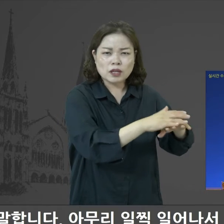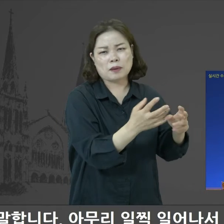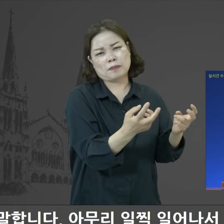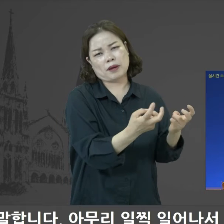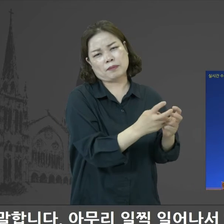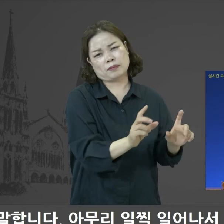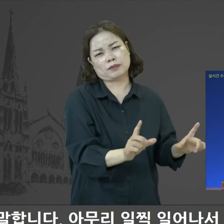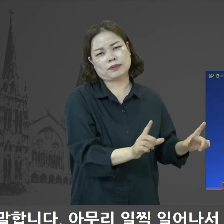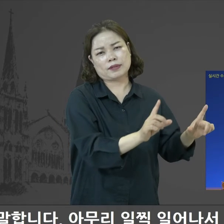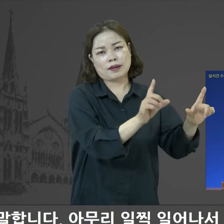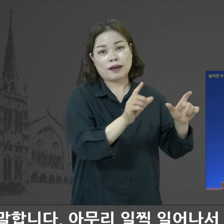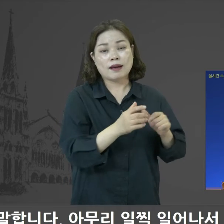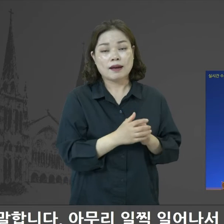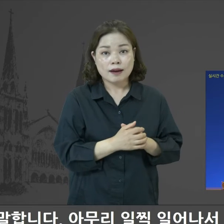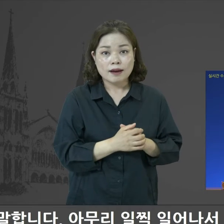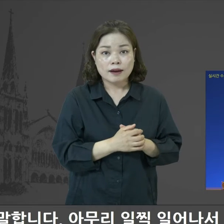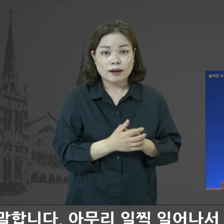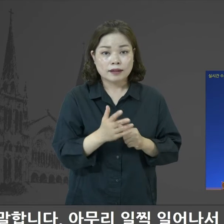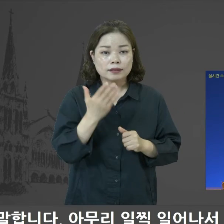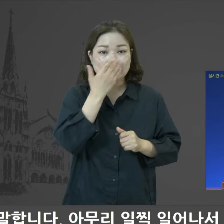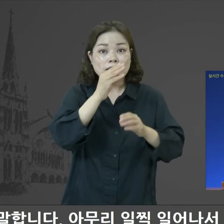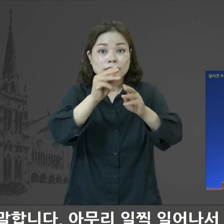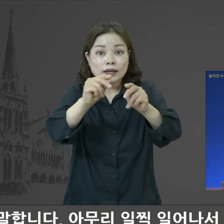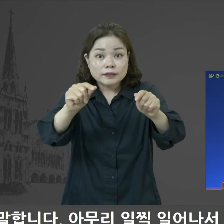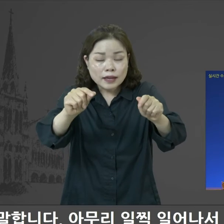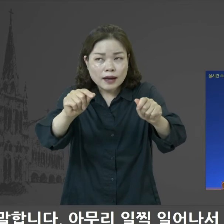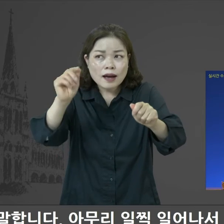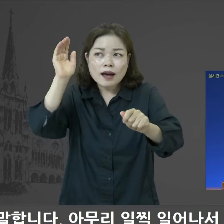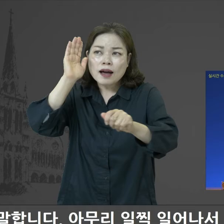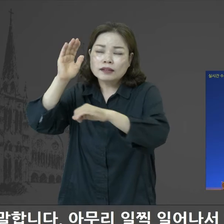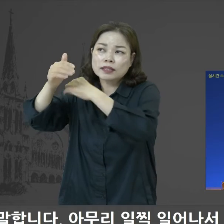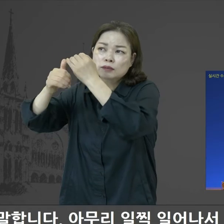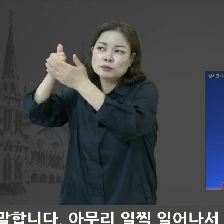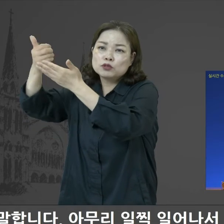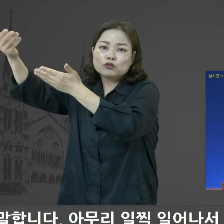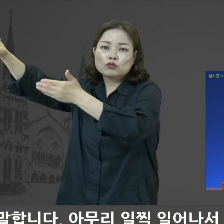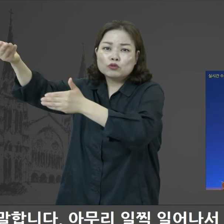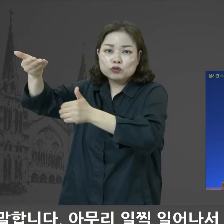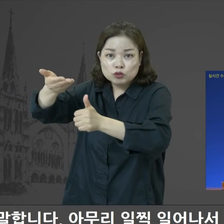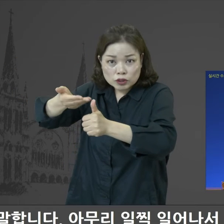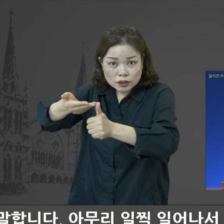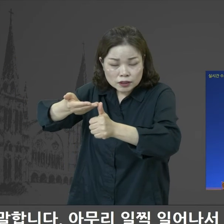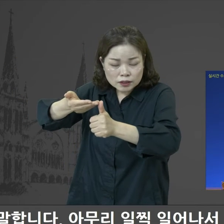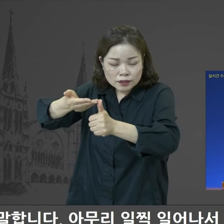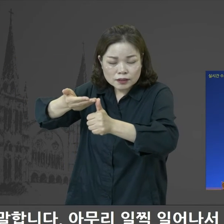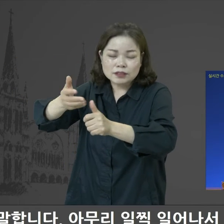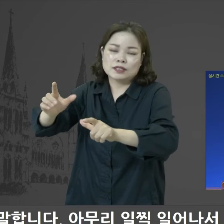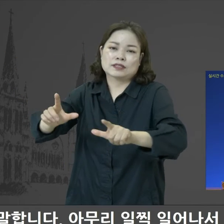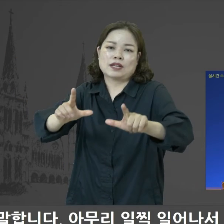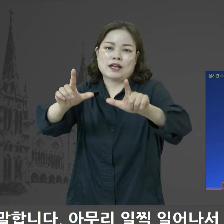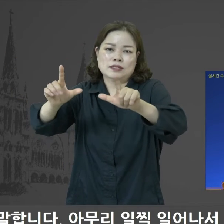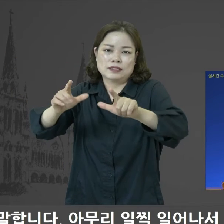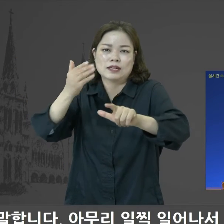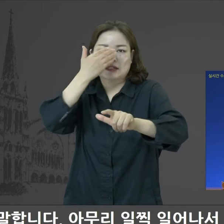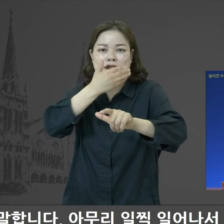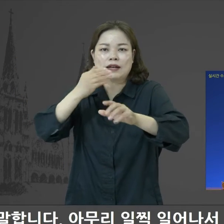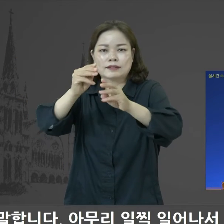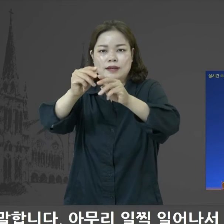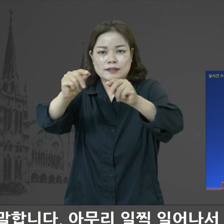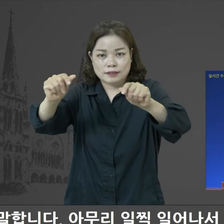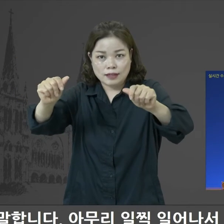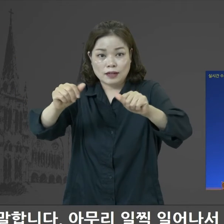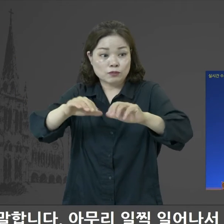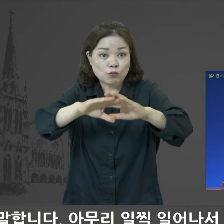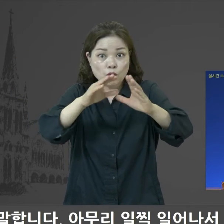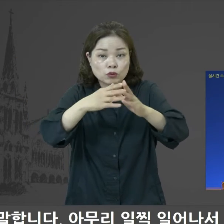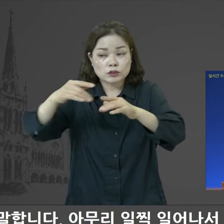농사법으로 사는 땅입니다. 하지만 가나안 땅은 하늘의 농사법으로 사는 땅이 바로 가나안 땅입니다.